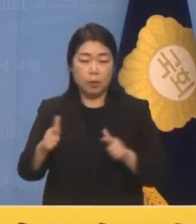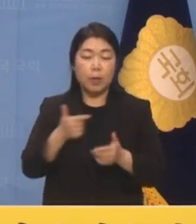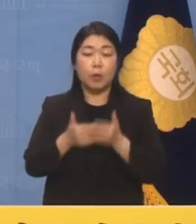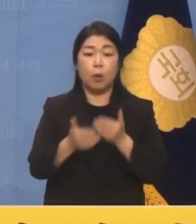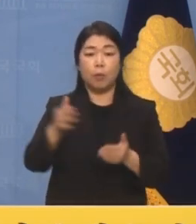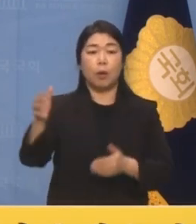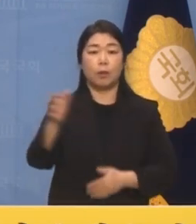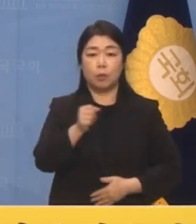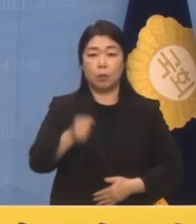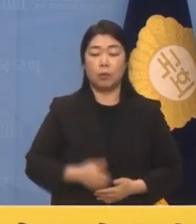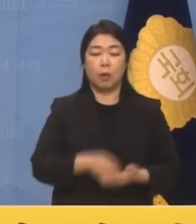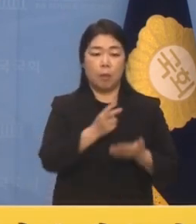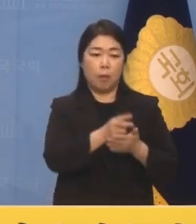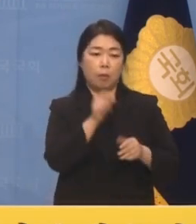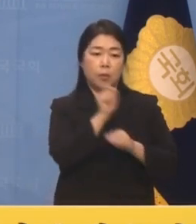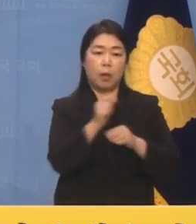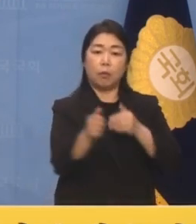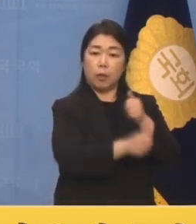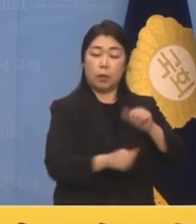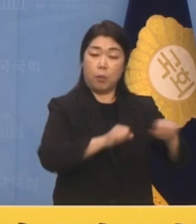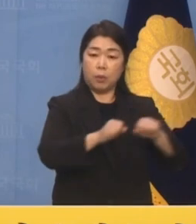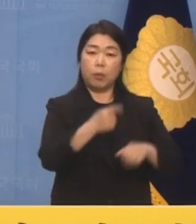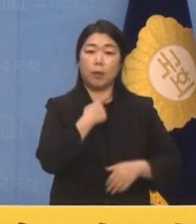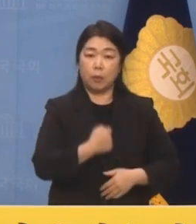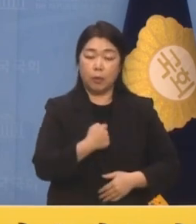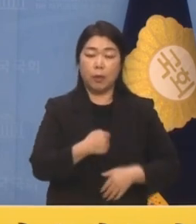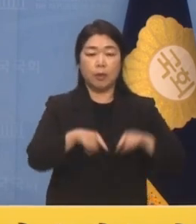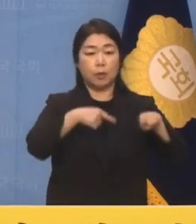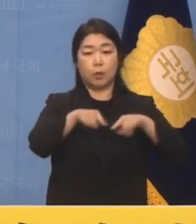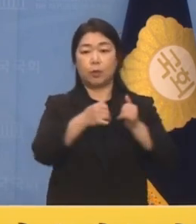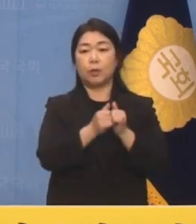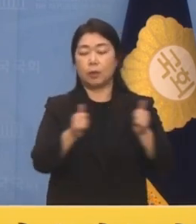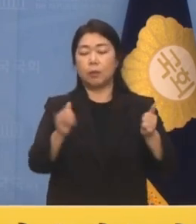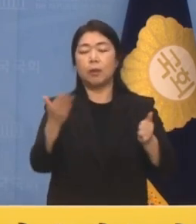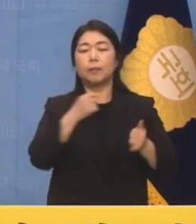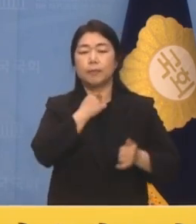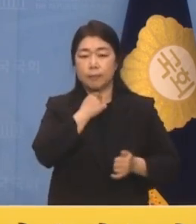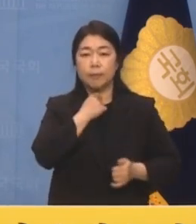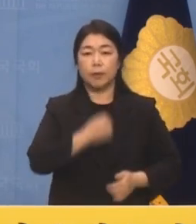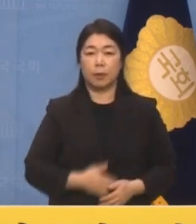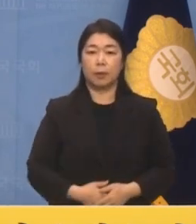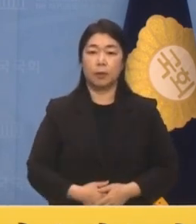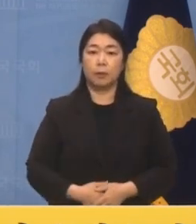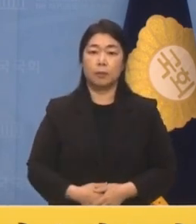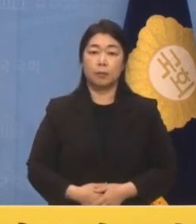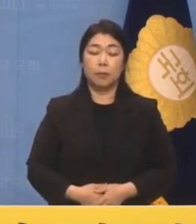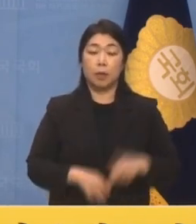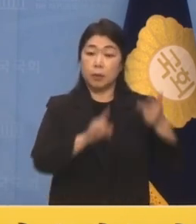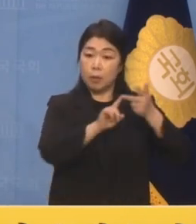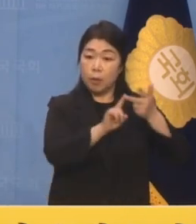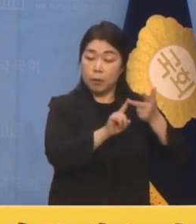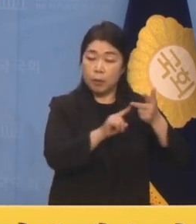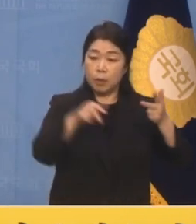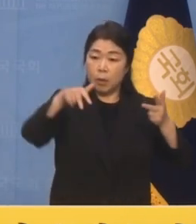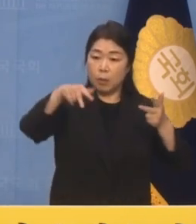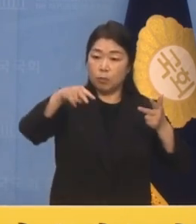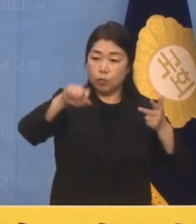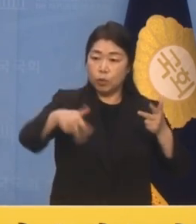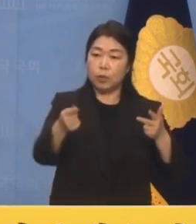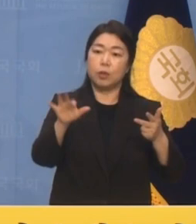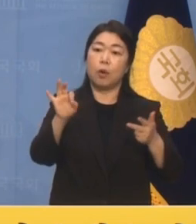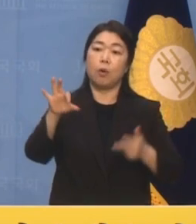경험을 바탕으로 법사위에서 활동하는 정치인이 되고자 합니다. 비례 7번은 문정은